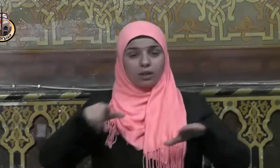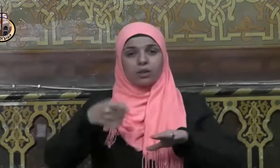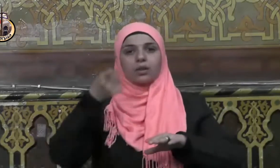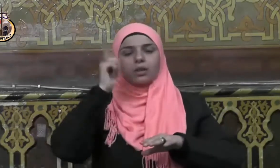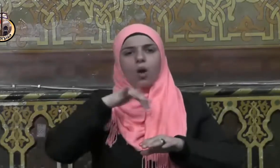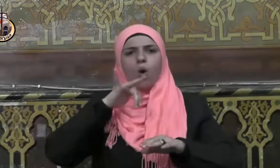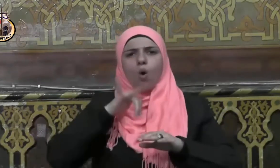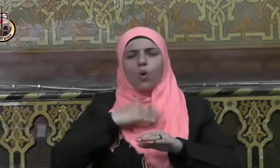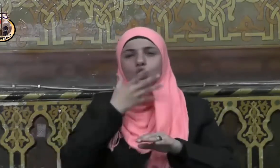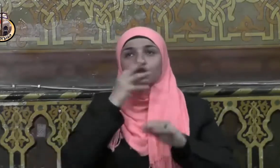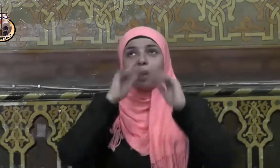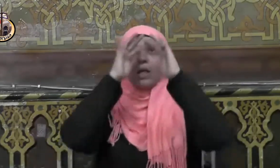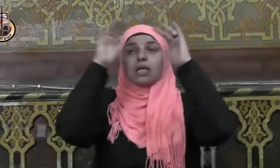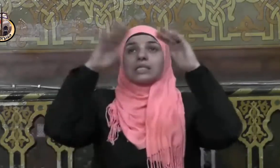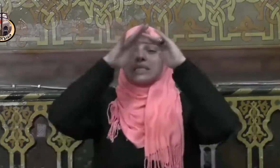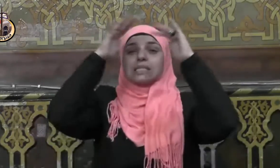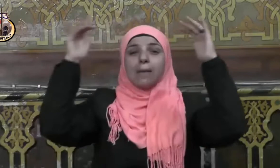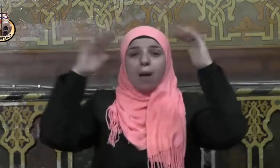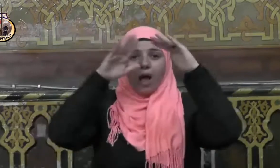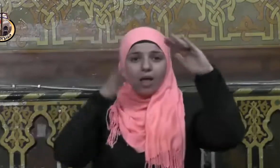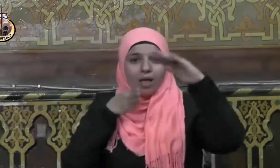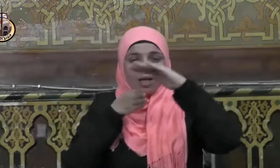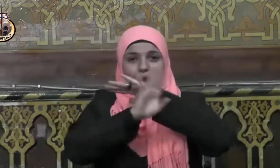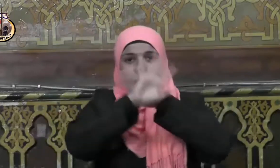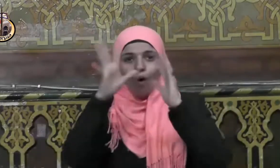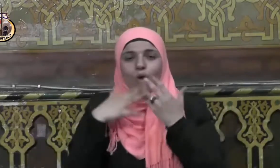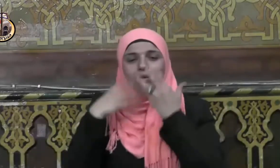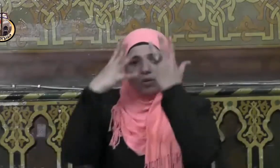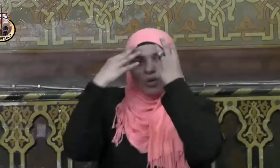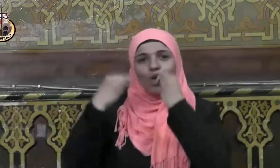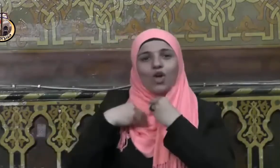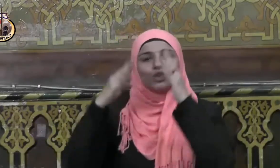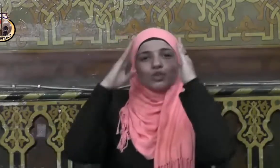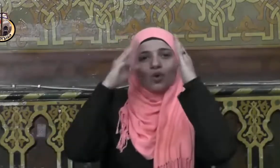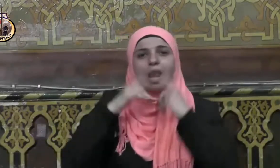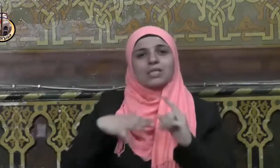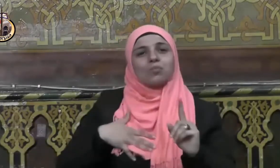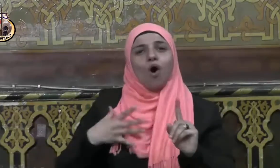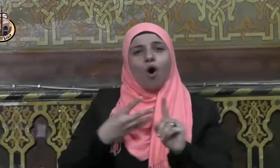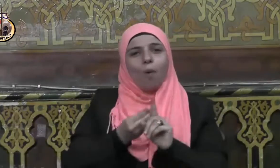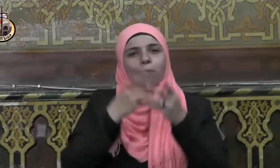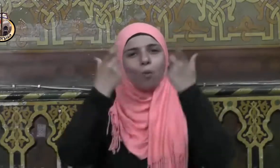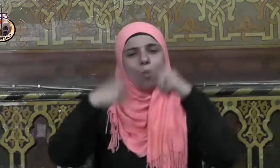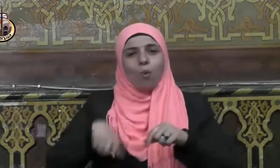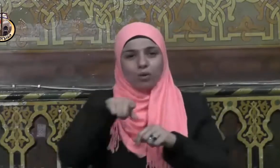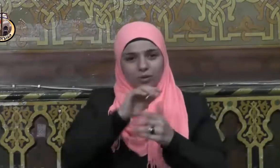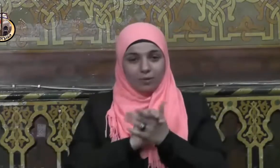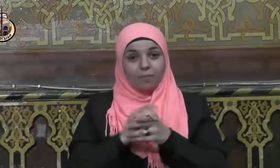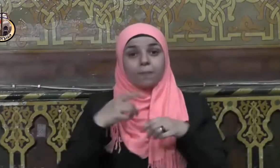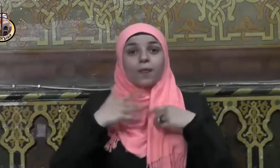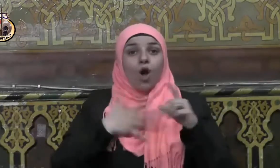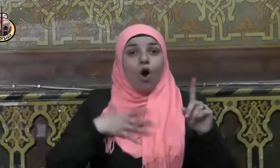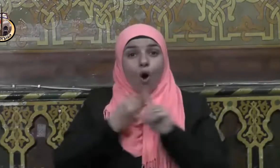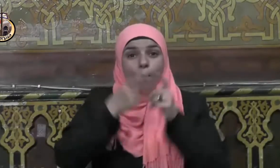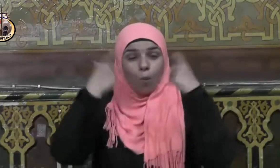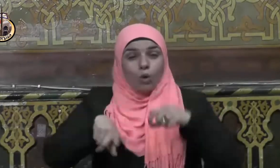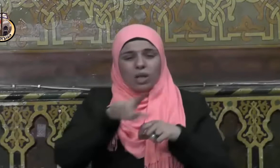ويستظل بسمائه. فحب الوطن لا يتوقف عند مجرد